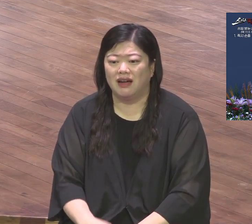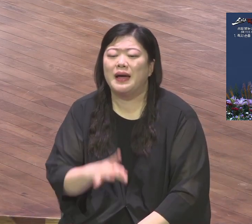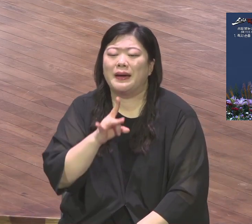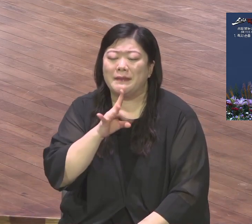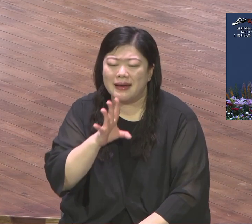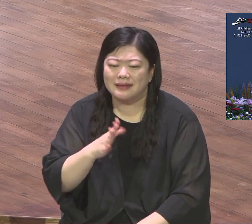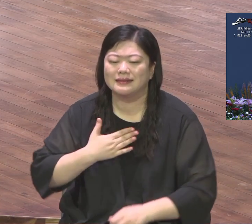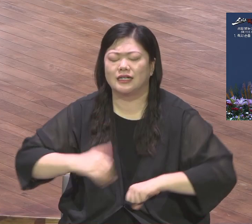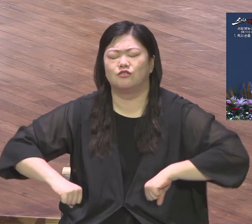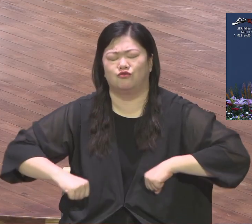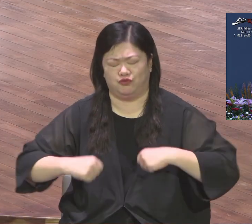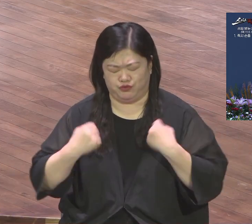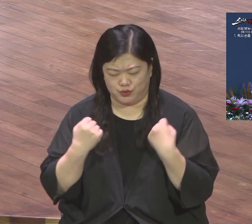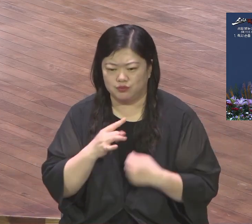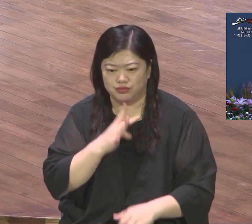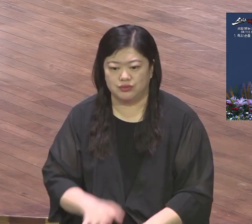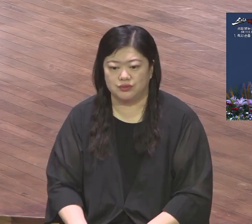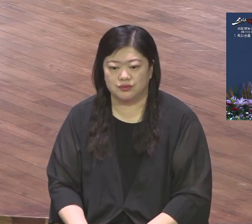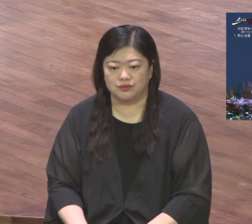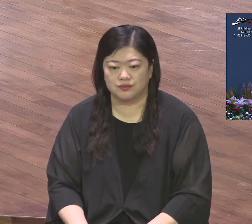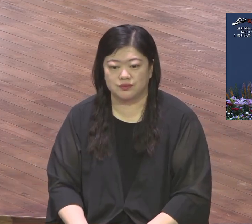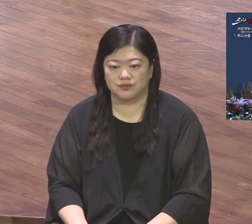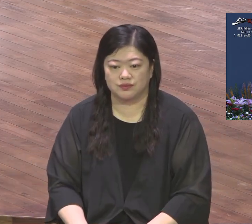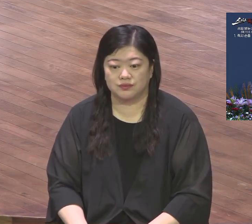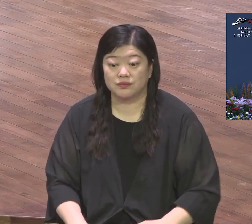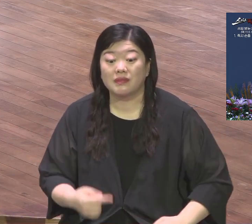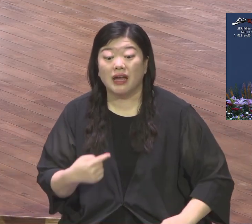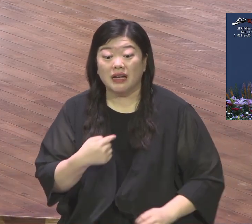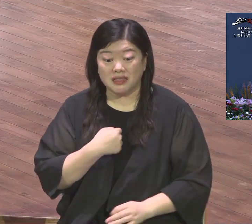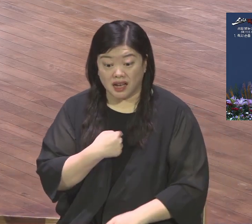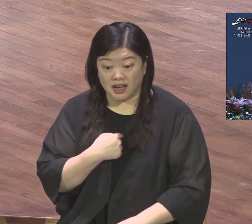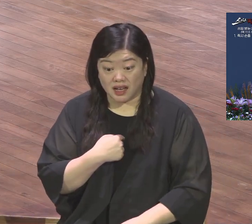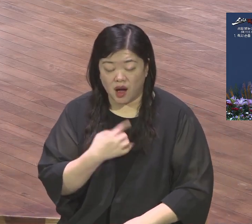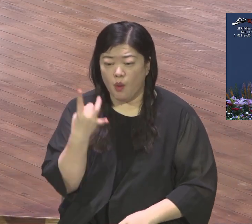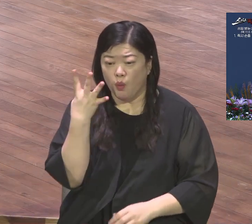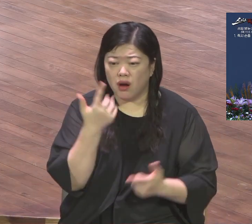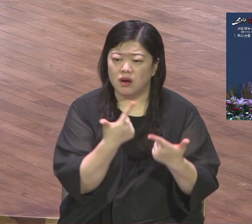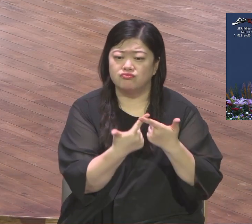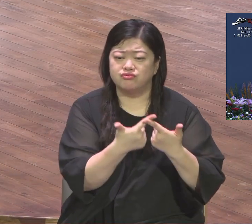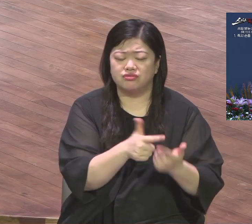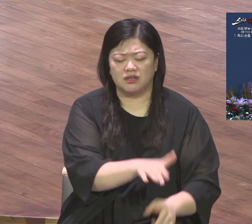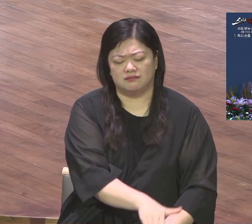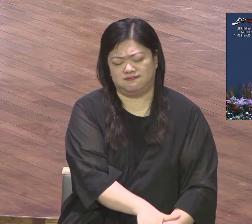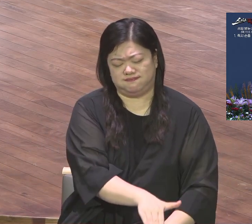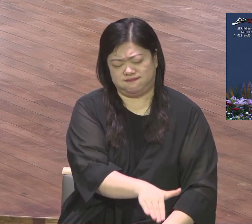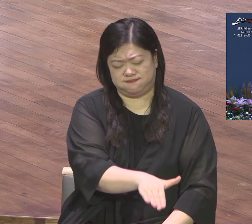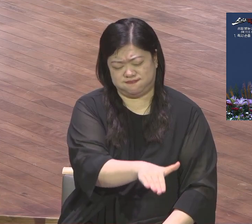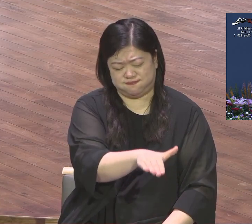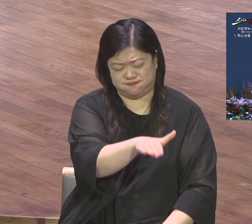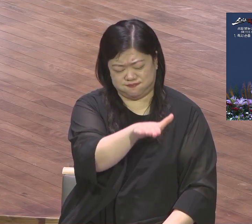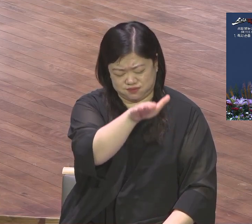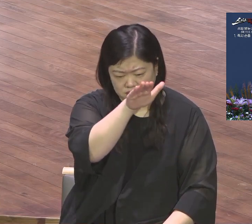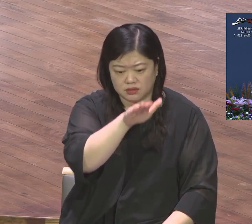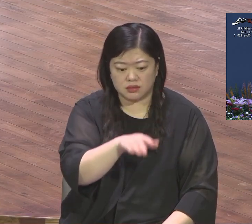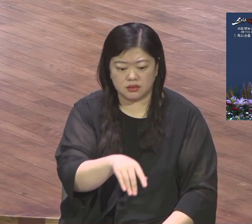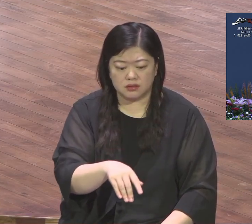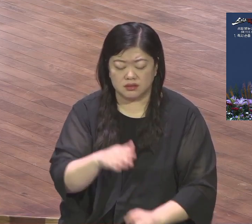부산 촌놈이 어째 서울 가냐? 여러분 어디 가는지 몰라도 저는 하나님 서울 가라. 어디로 갑니까?